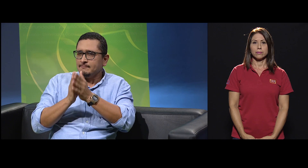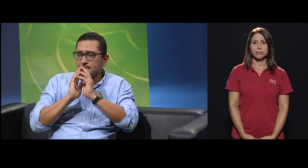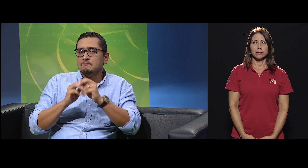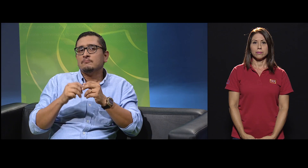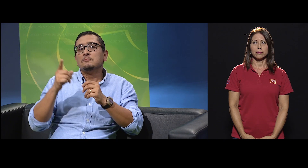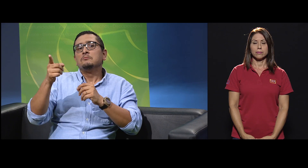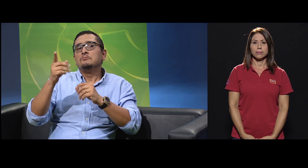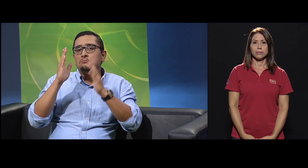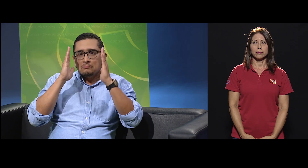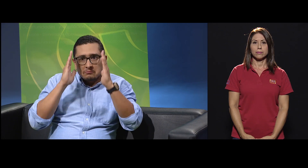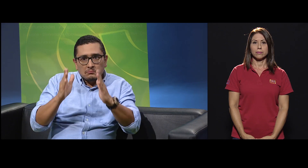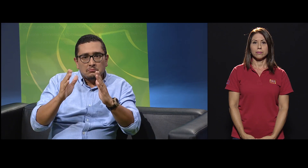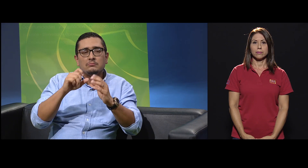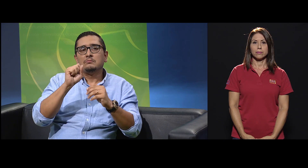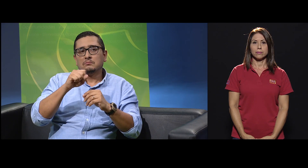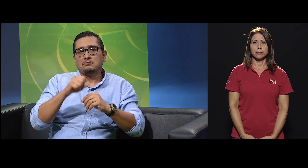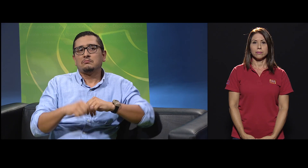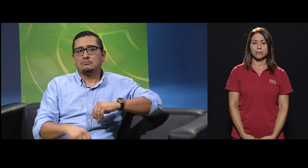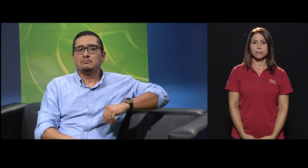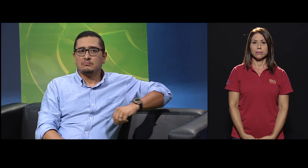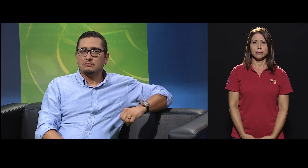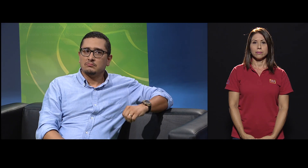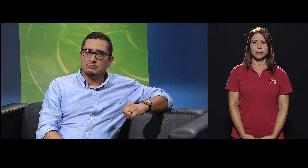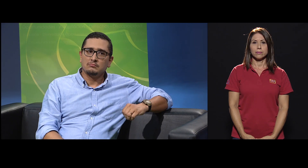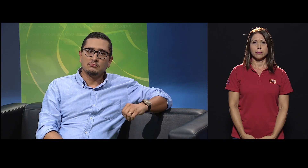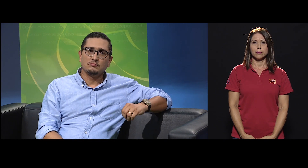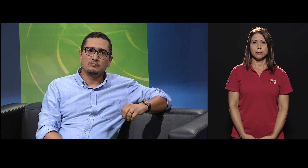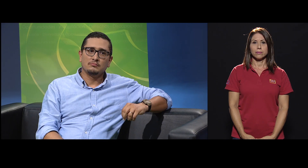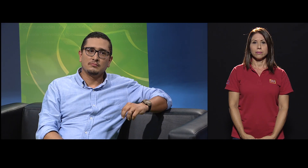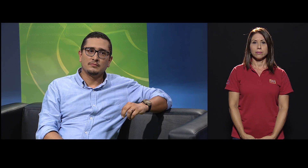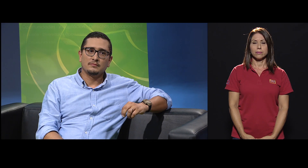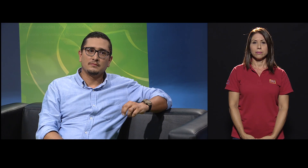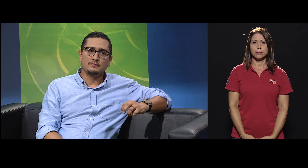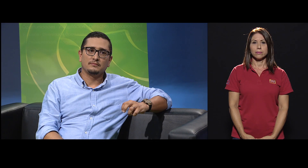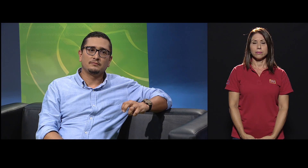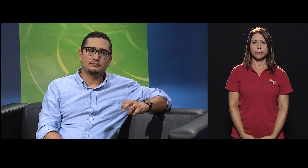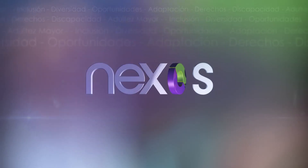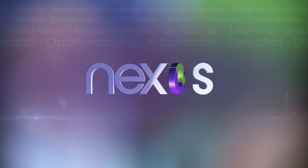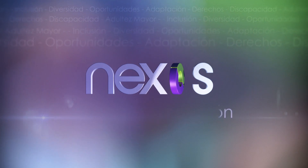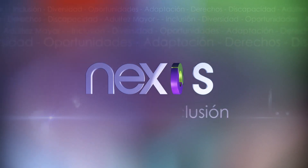personas y en diferentes provincias presentaron un recurso para pedir esta